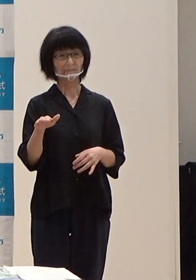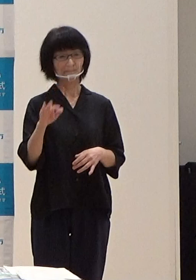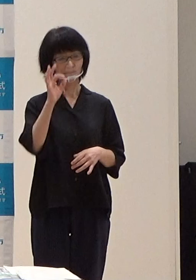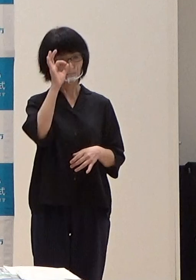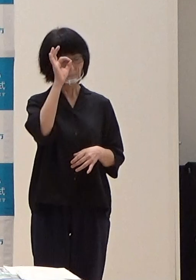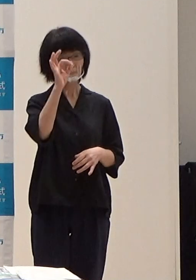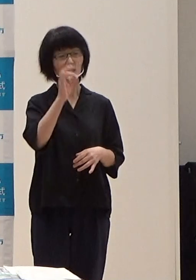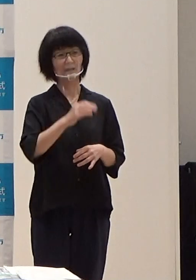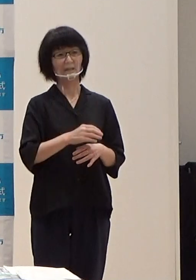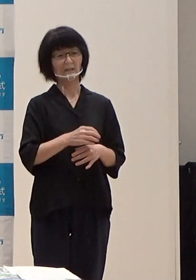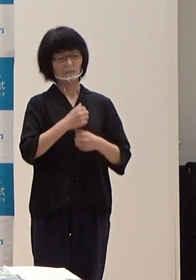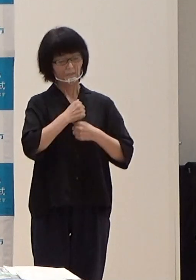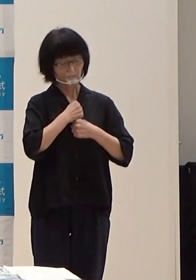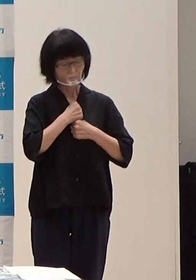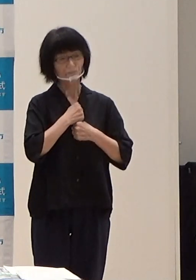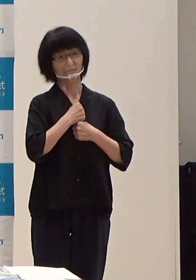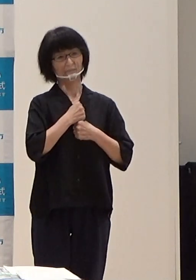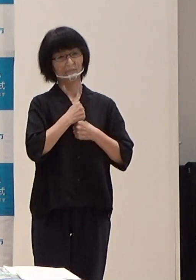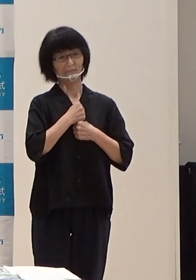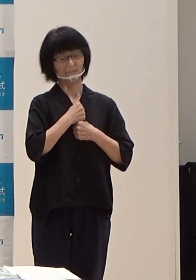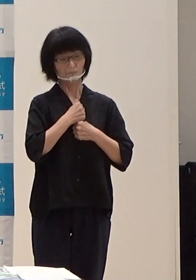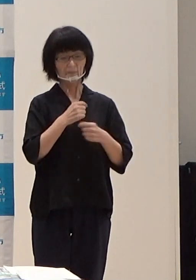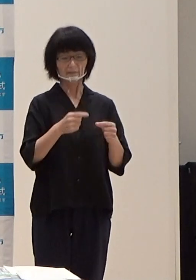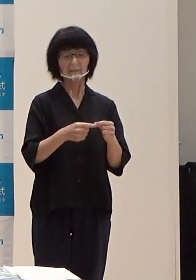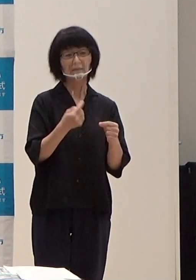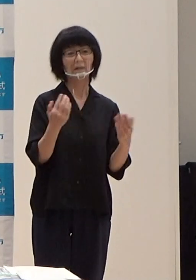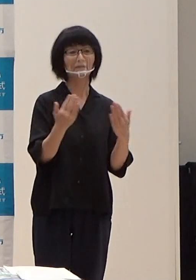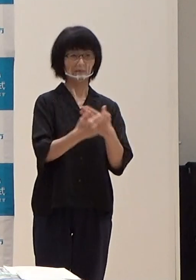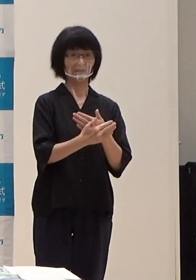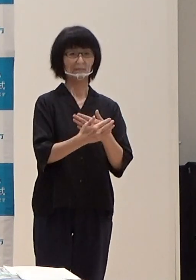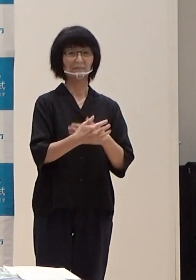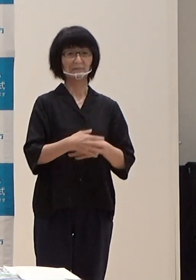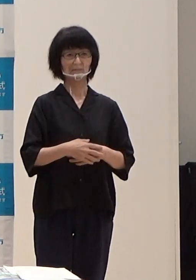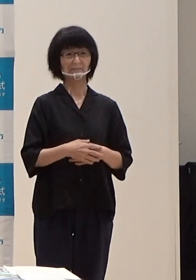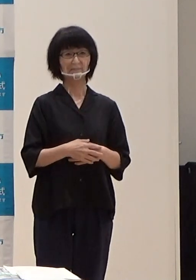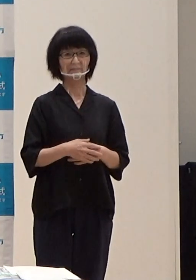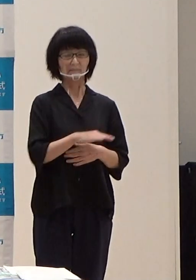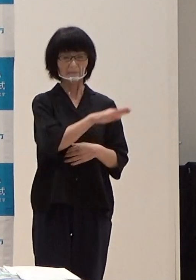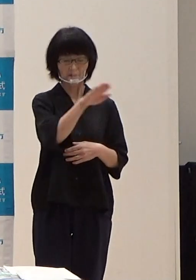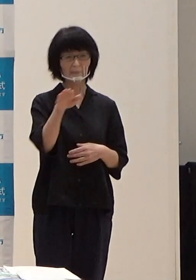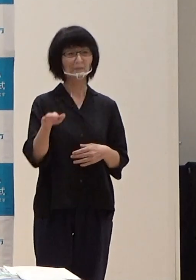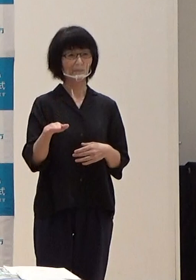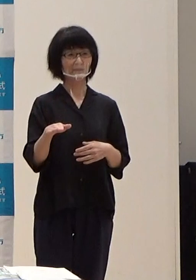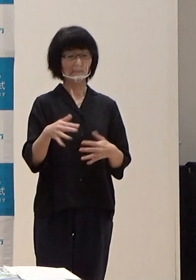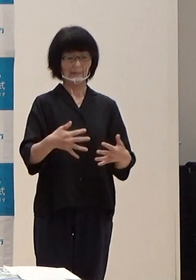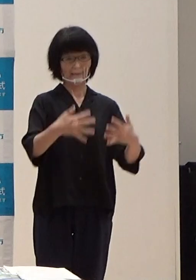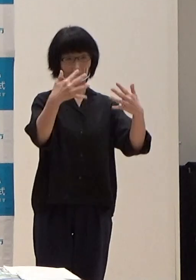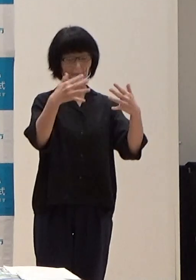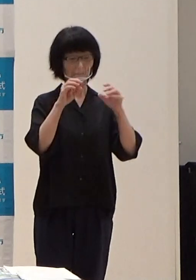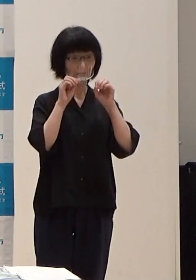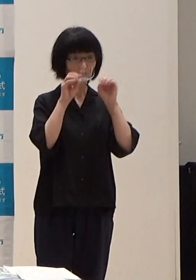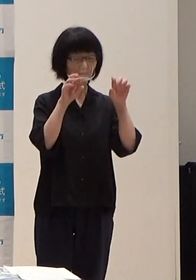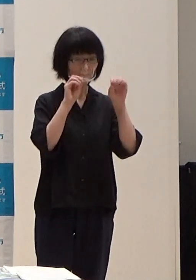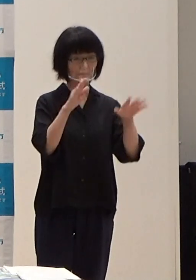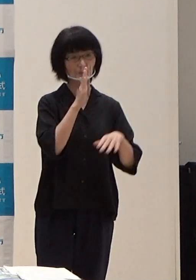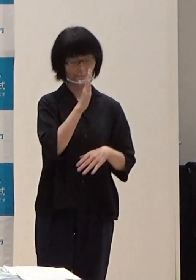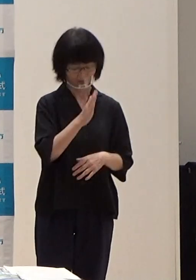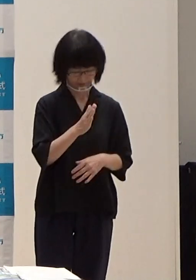注意深くなっていただくきっかけになっておりますので、ぜひそうした報道もお願いできればと思います。